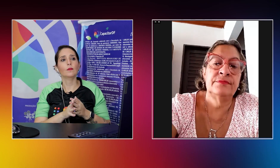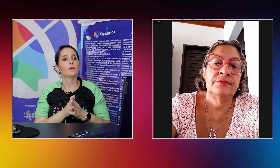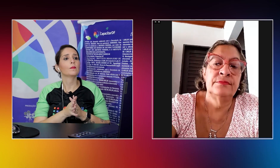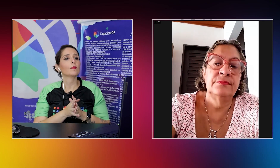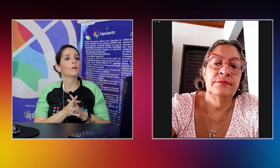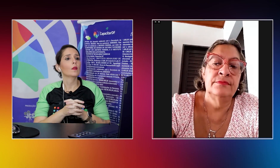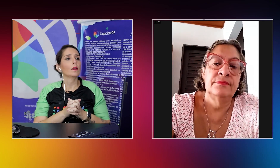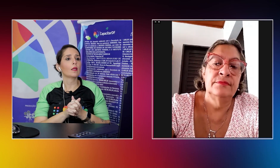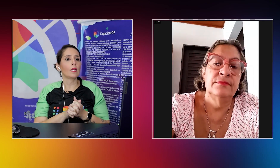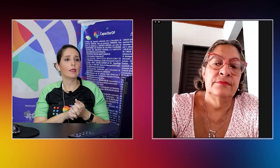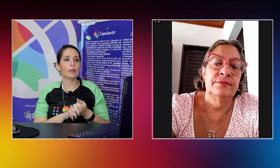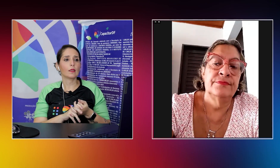nada. Thalita.